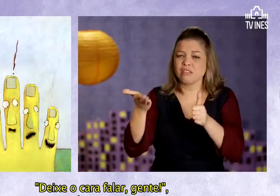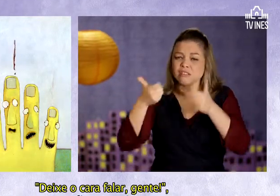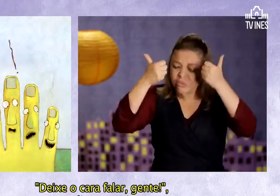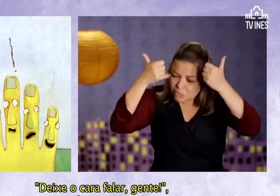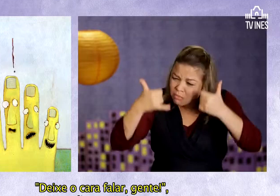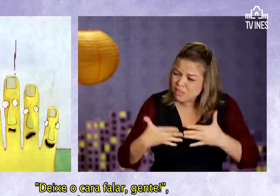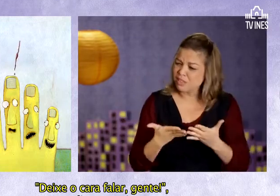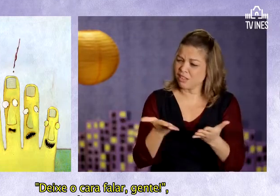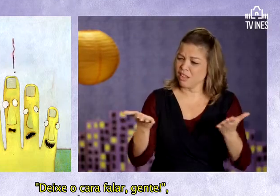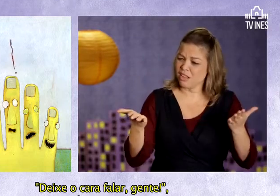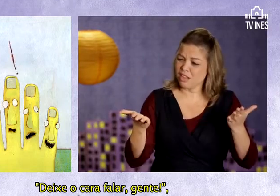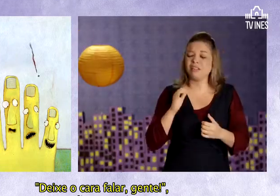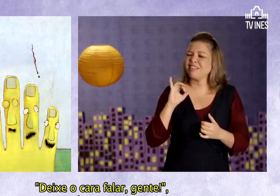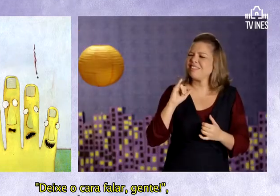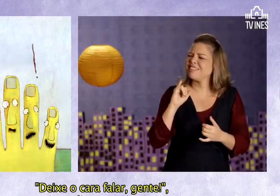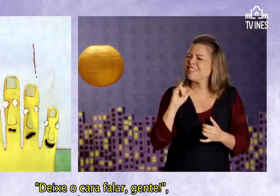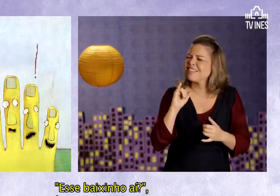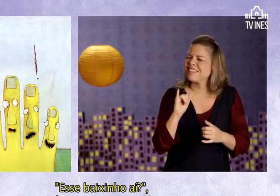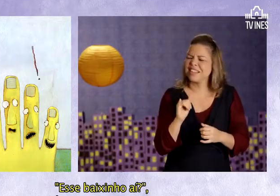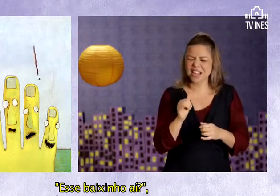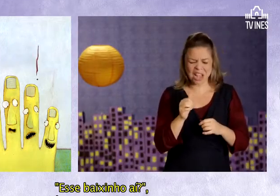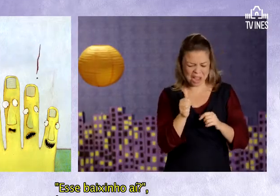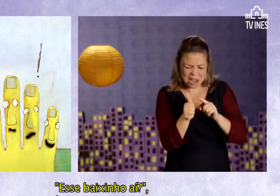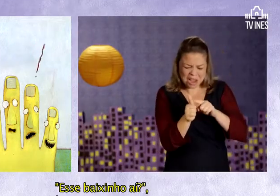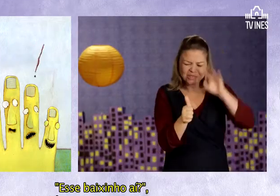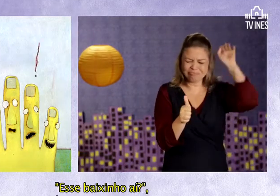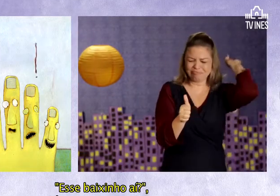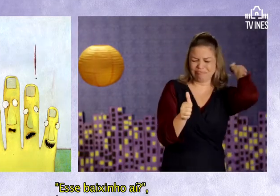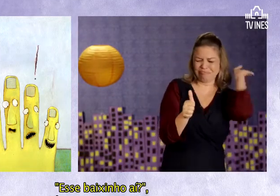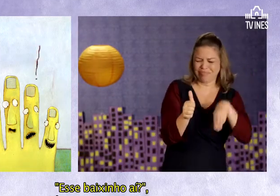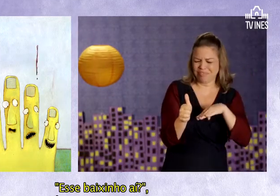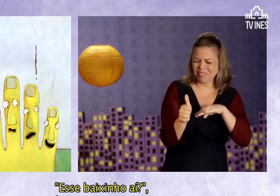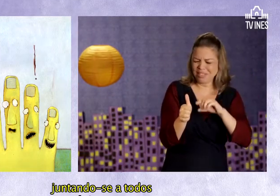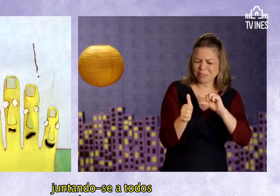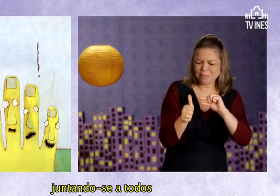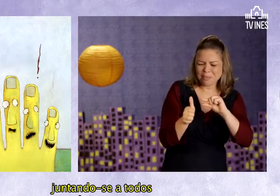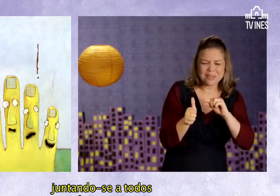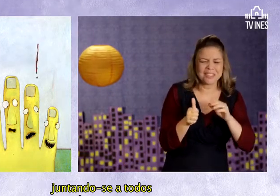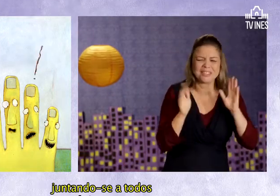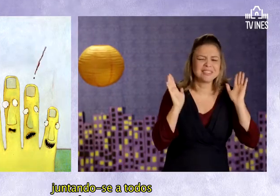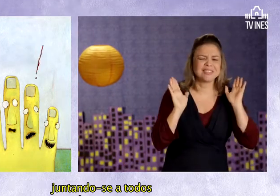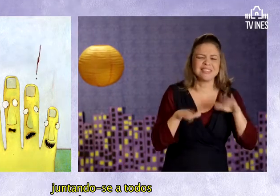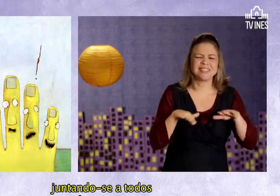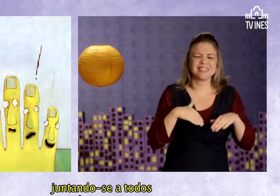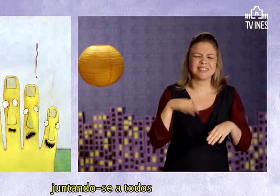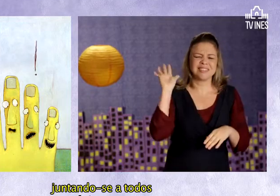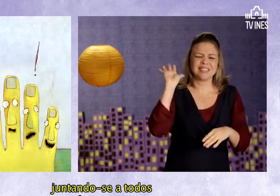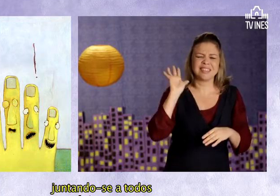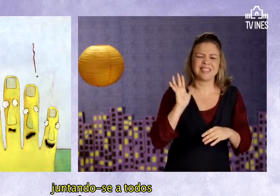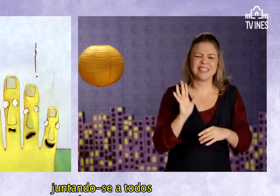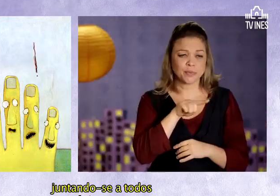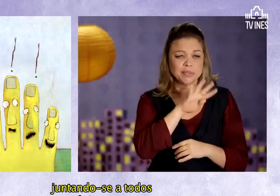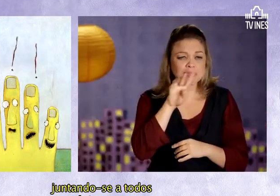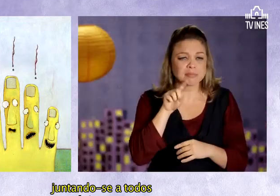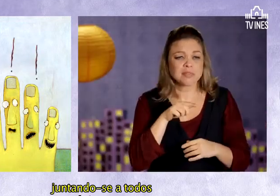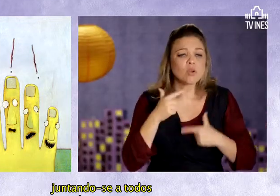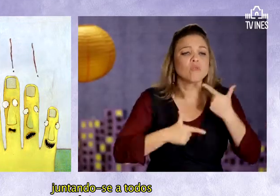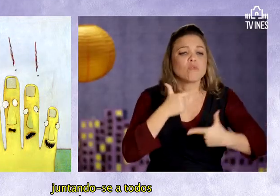gente, pediu o terceiro. Esse baixinho aí? Desprezou o quarto, juntando-se a todos uma única pergunta.